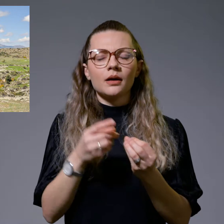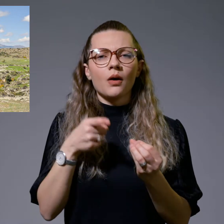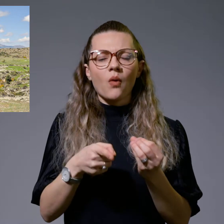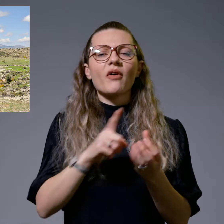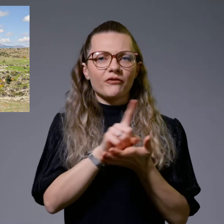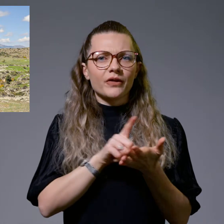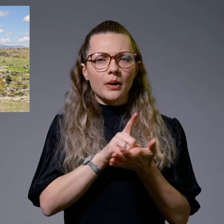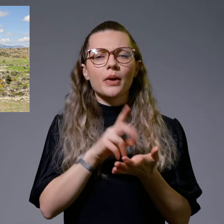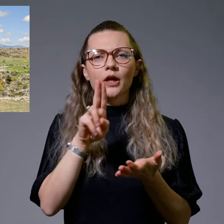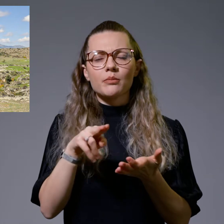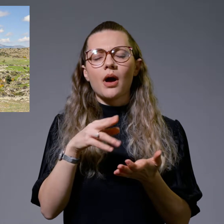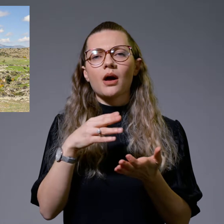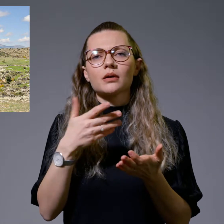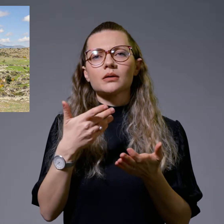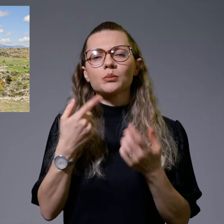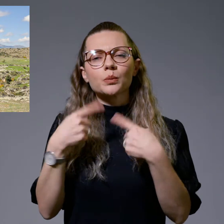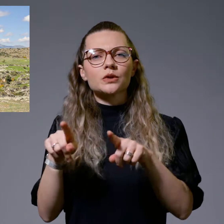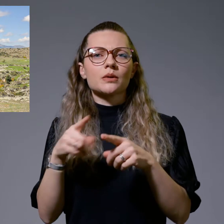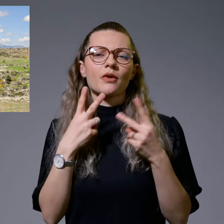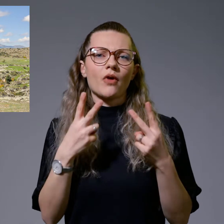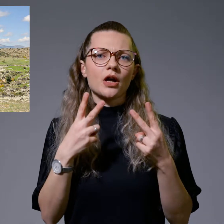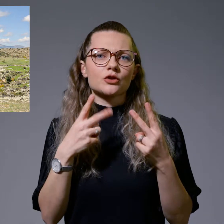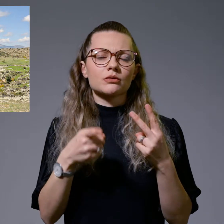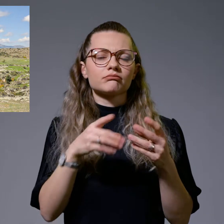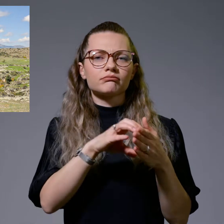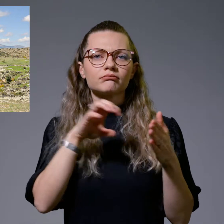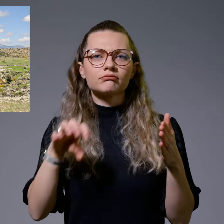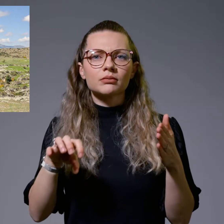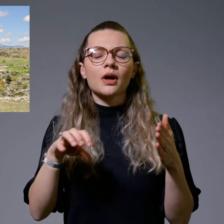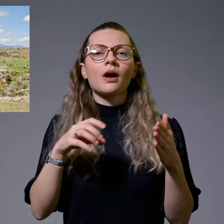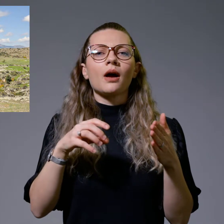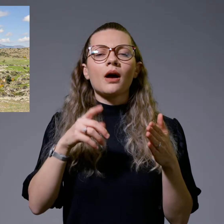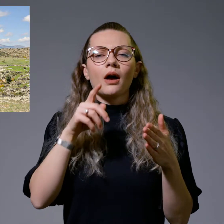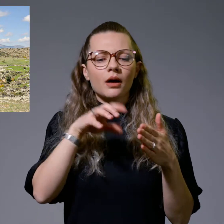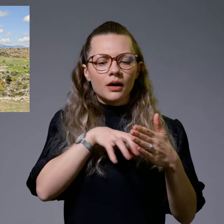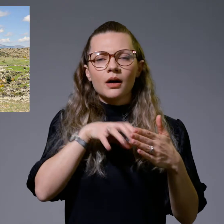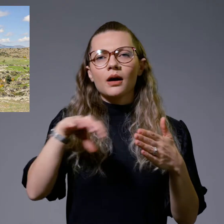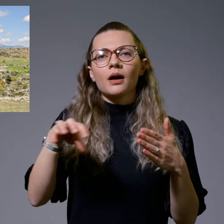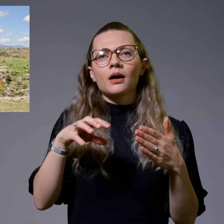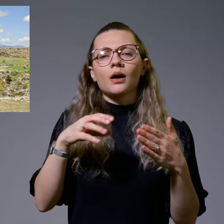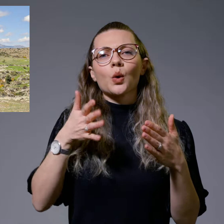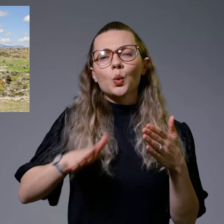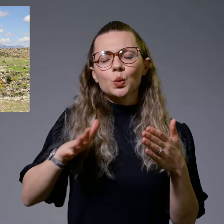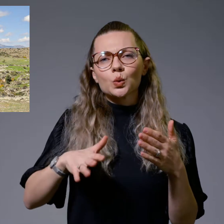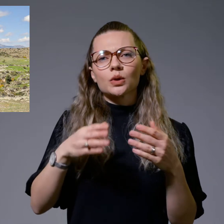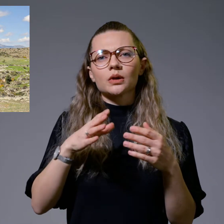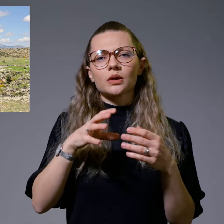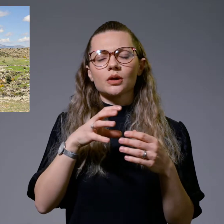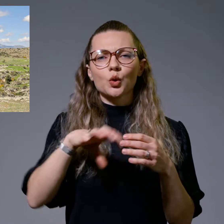има посебна важност во издвојувањето на регионалните етногрупи, следењето на